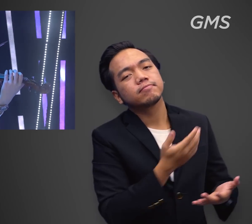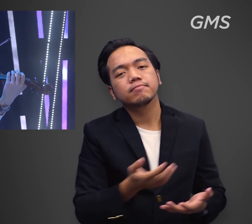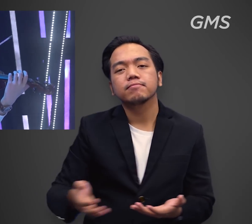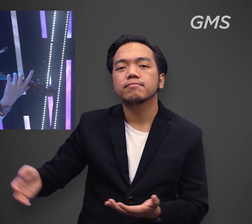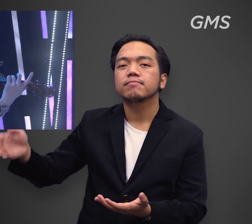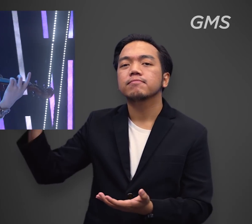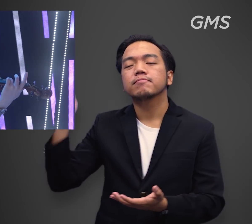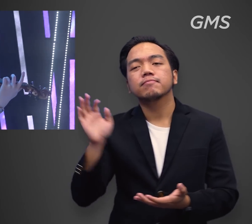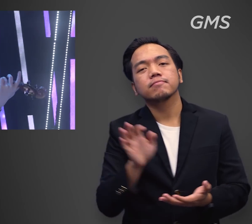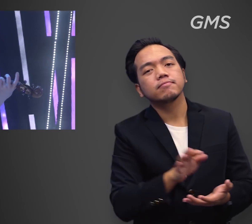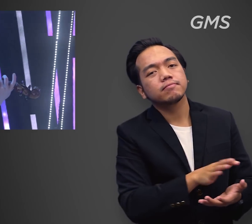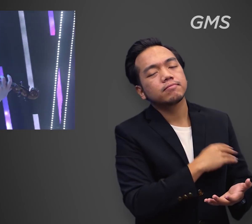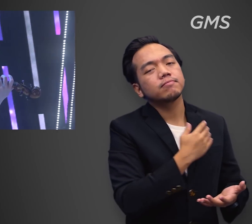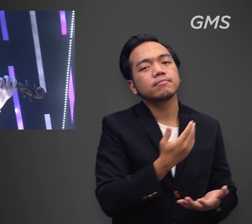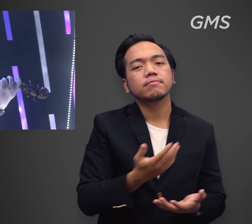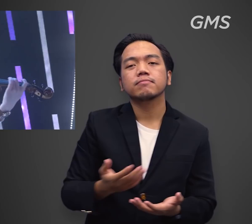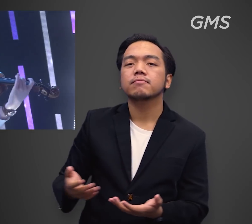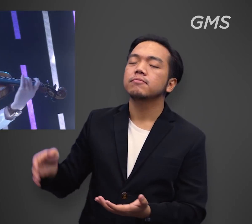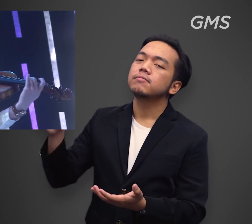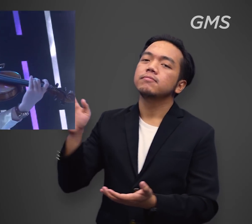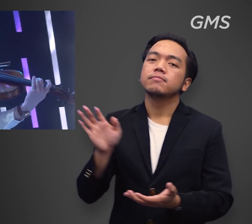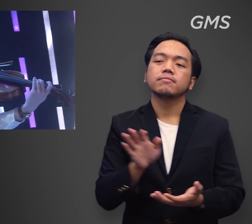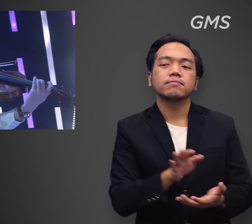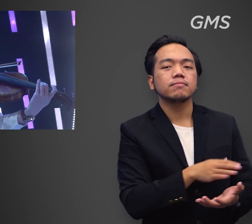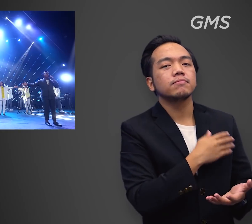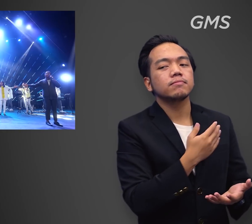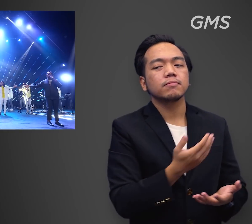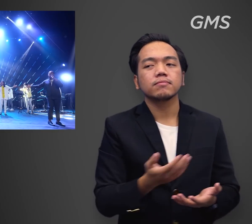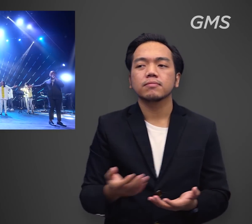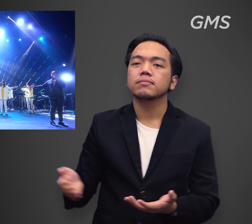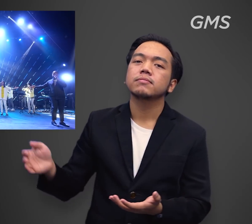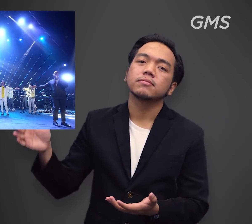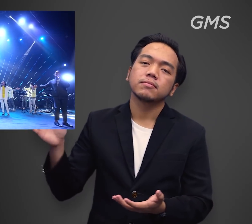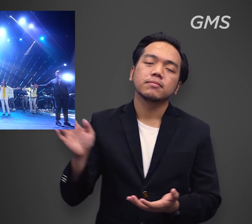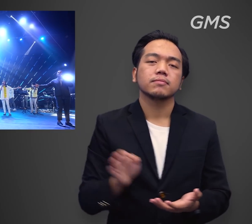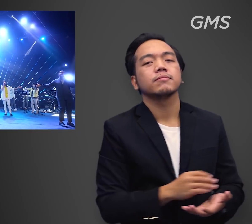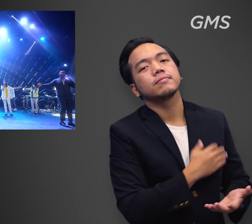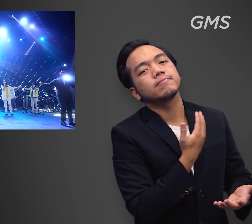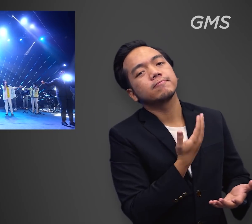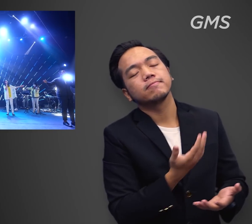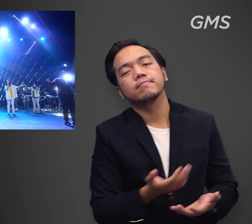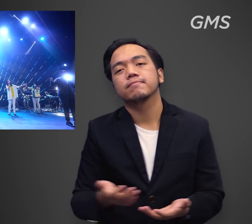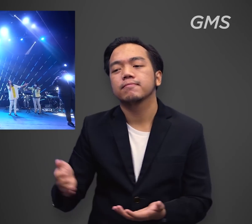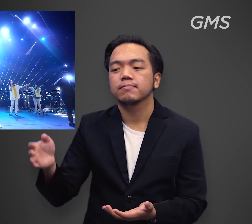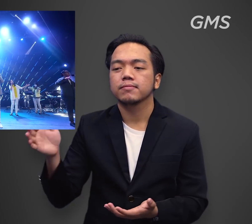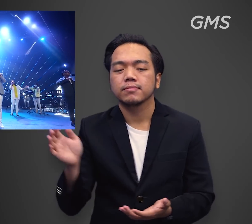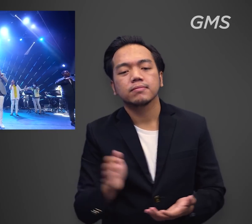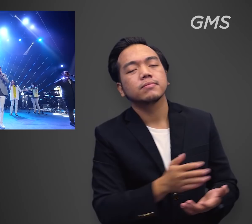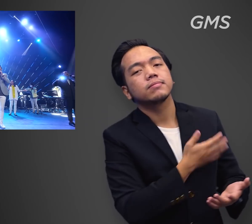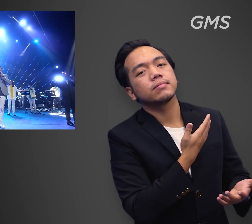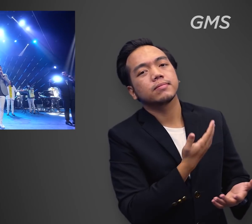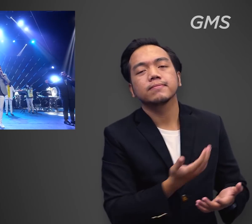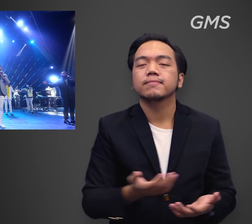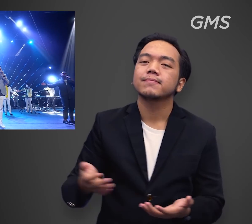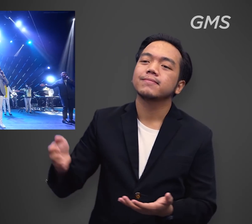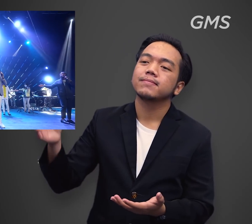Kami bersyukur Tuhan, kami bersyukur. Terima